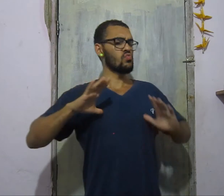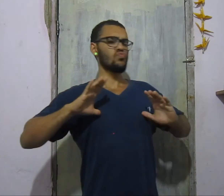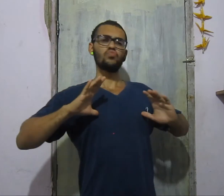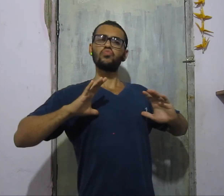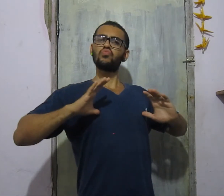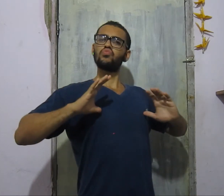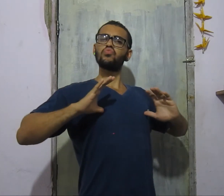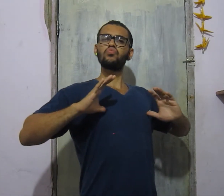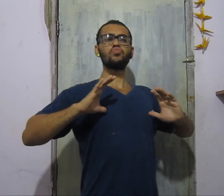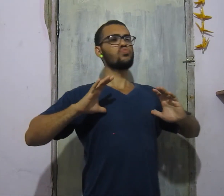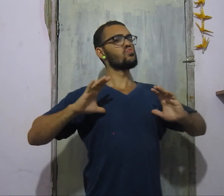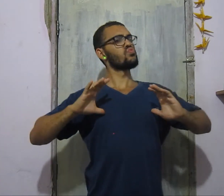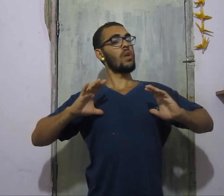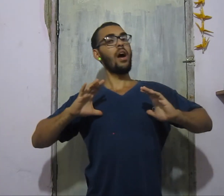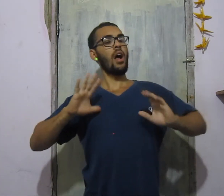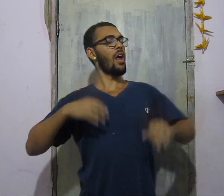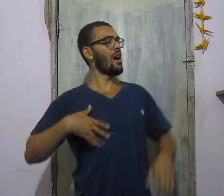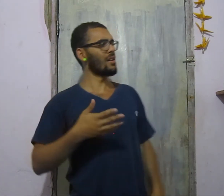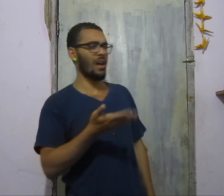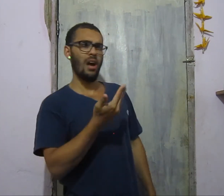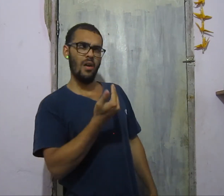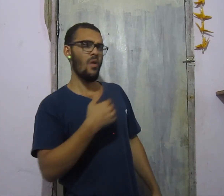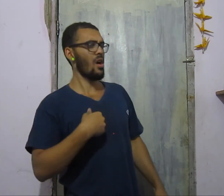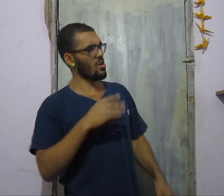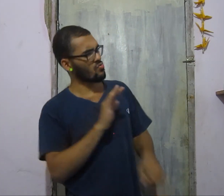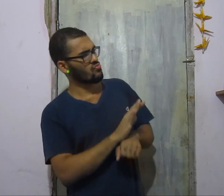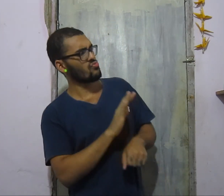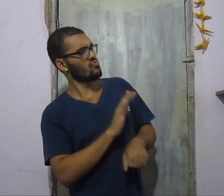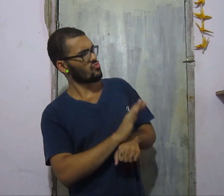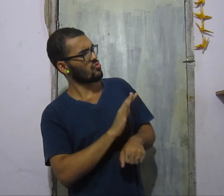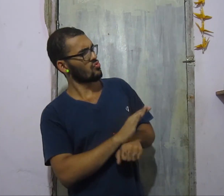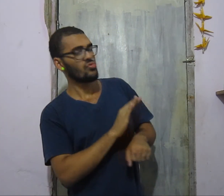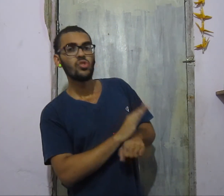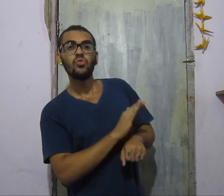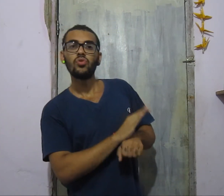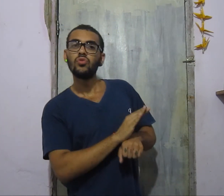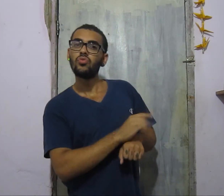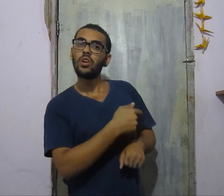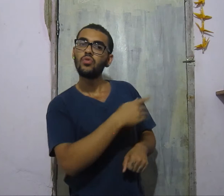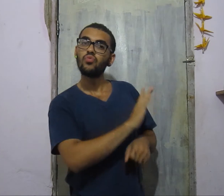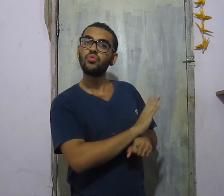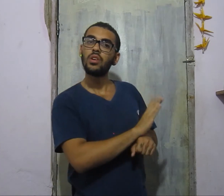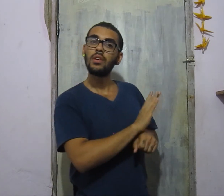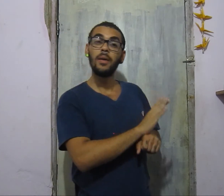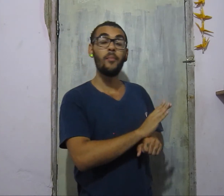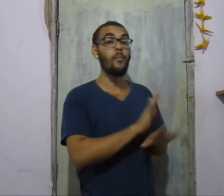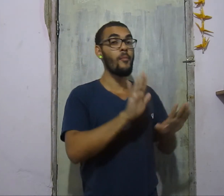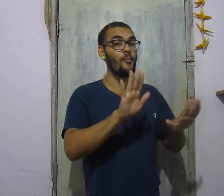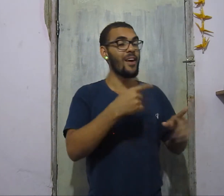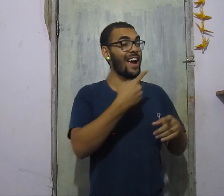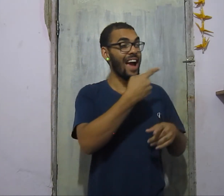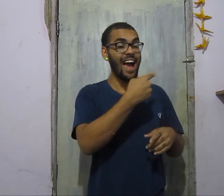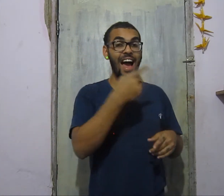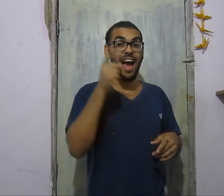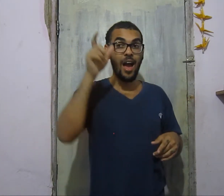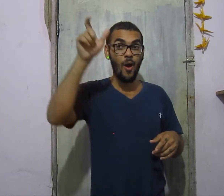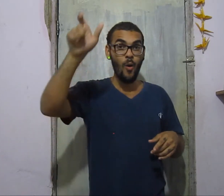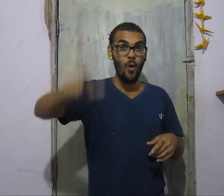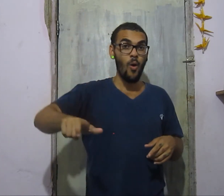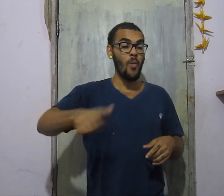petrolífera e ele é muito rico mesmo, assim. E aí ele fala pra essa mulher que estava desacordada que ela pode ir junto com